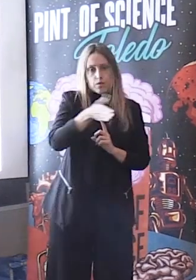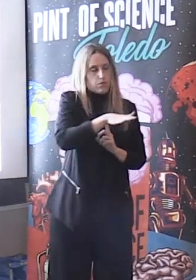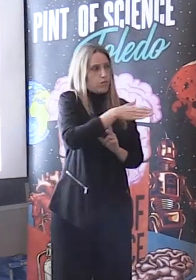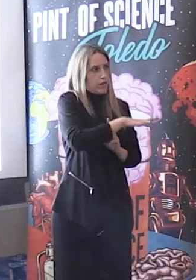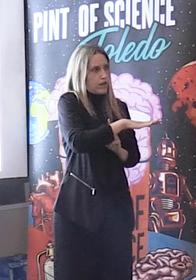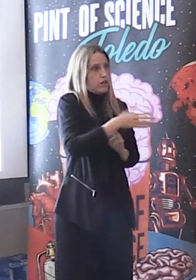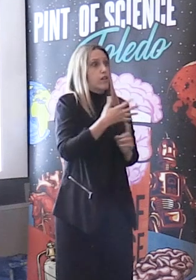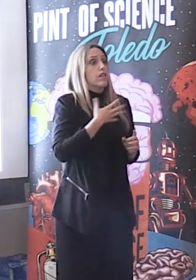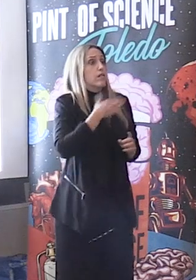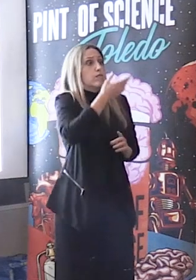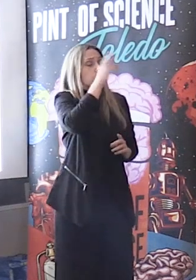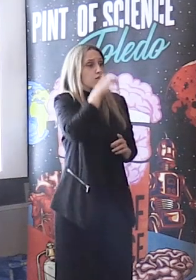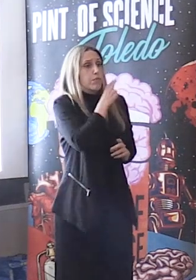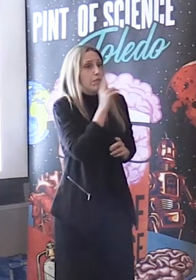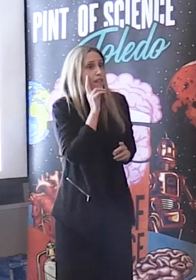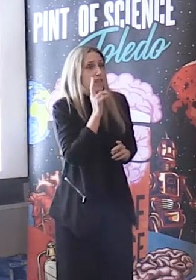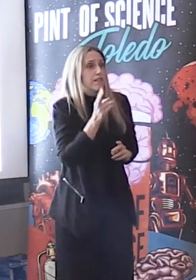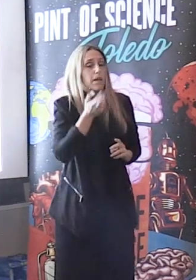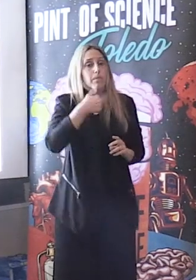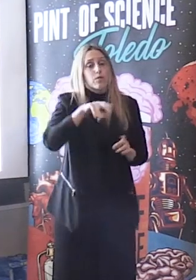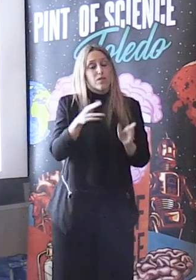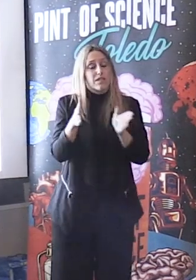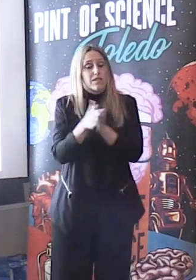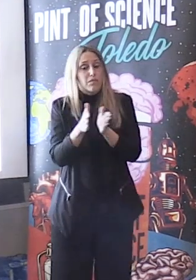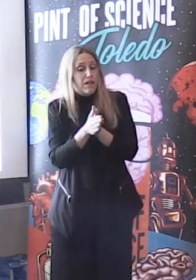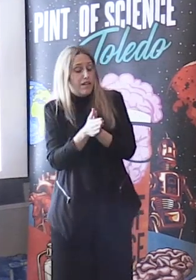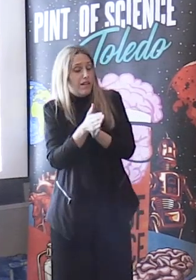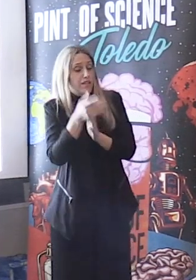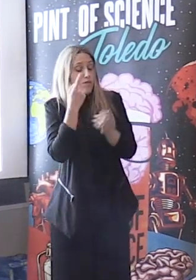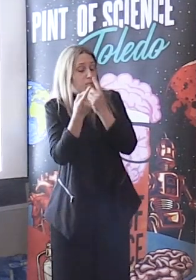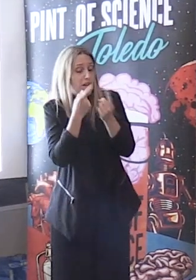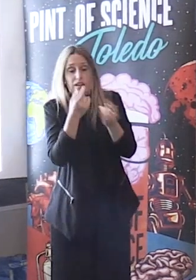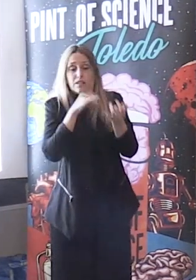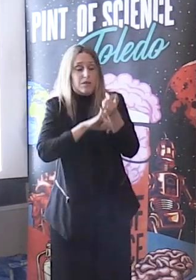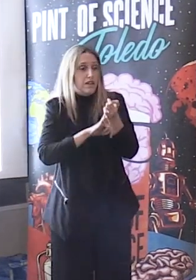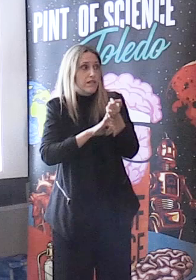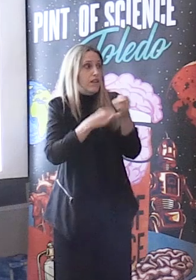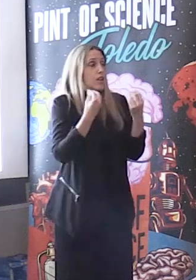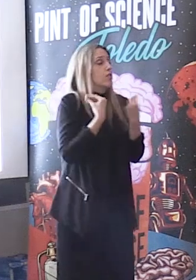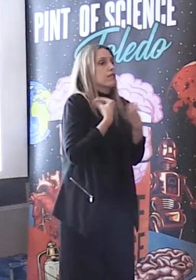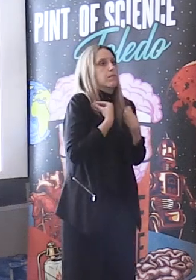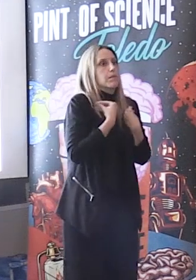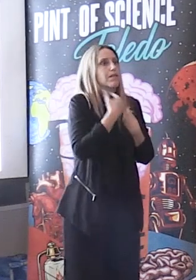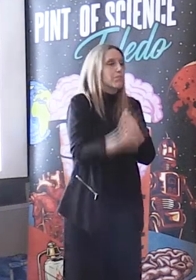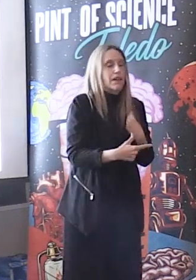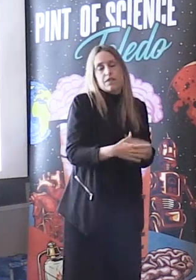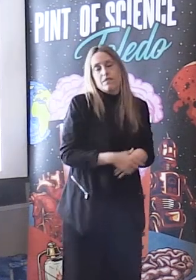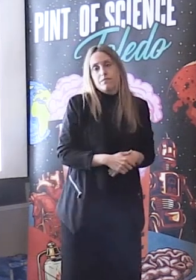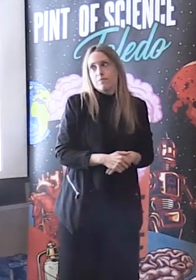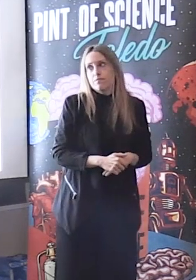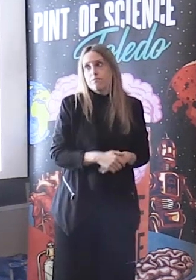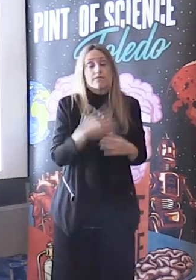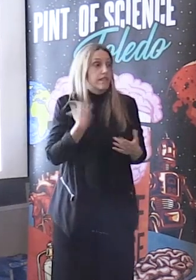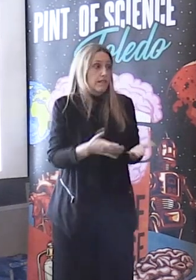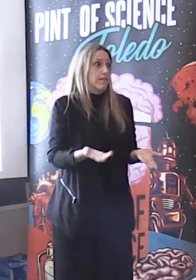Perdemos nuestros padres, perdemos nuestras parejas, los que viven pierden. Esto pasa. Ya